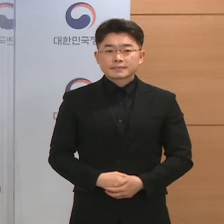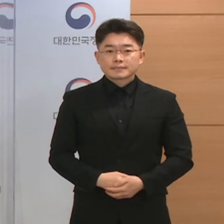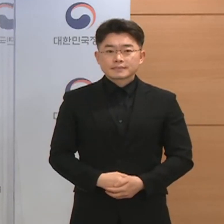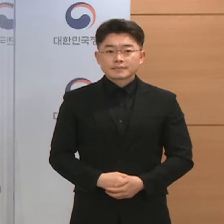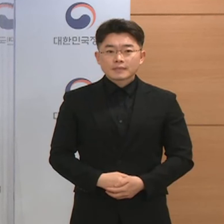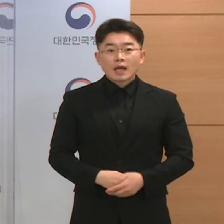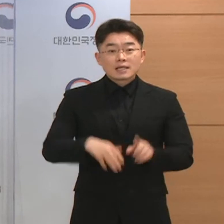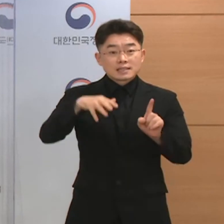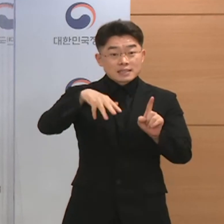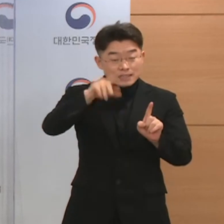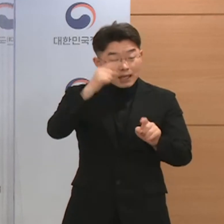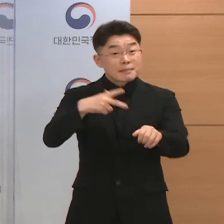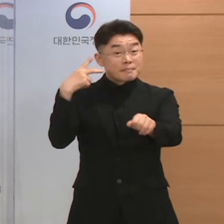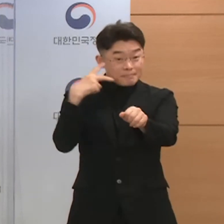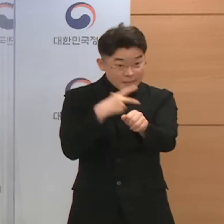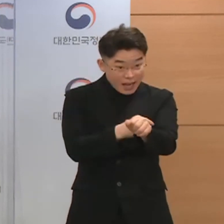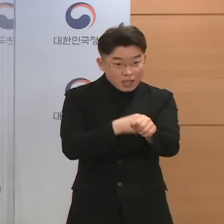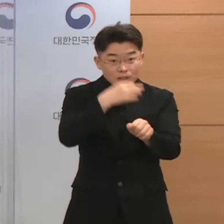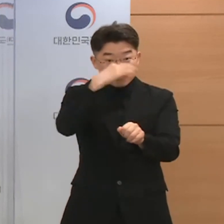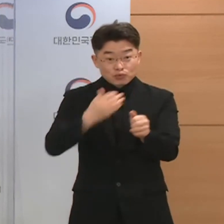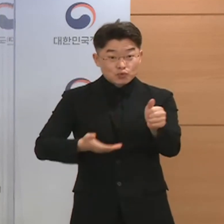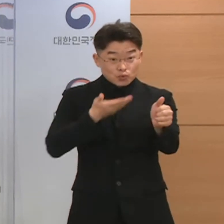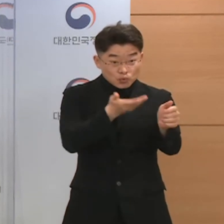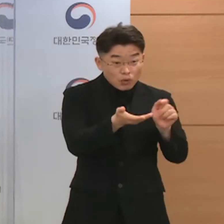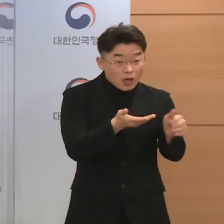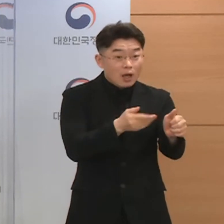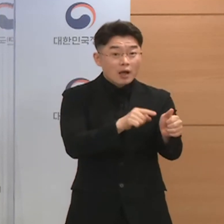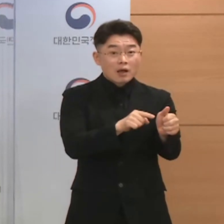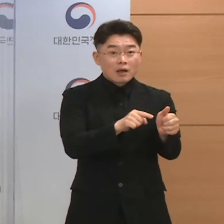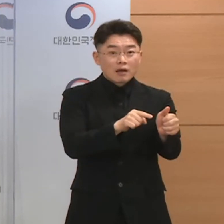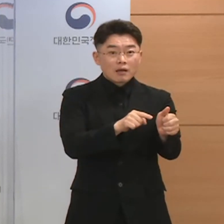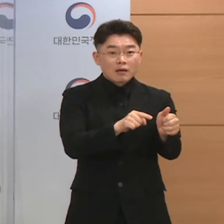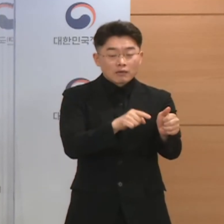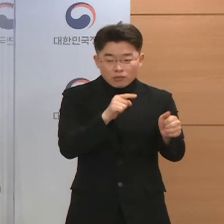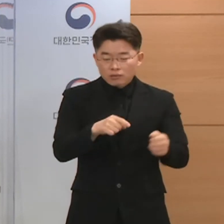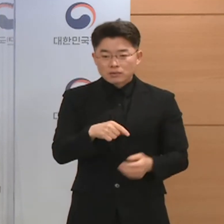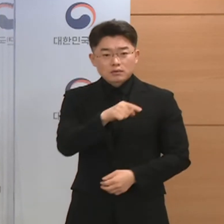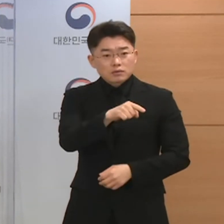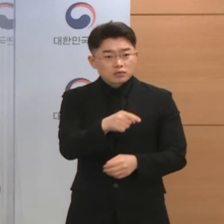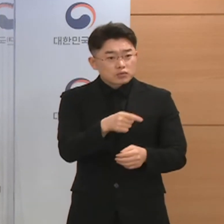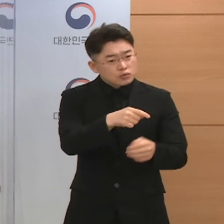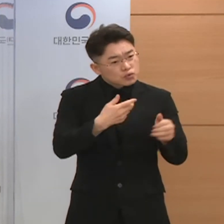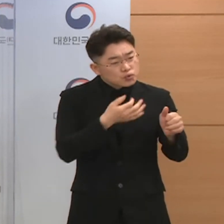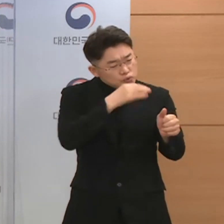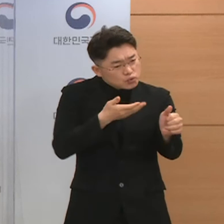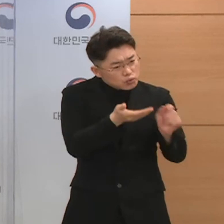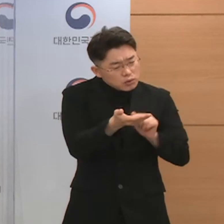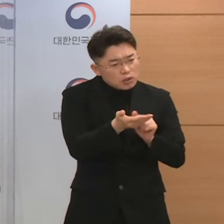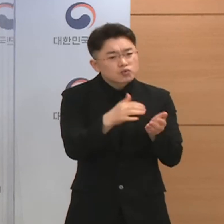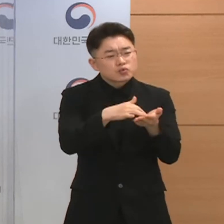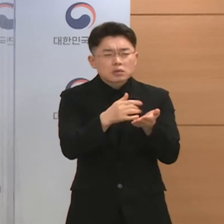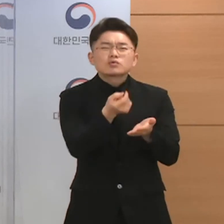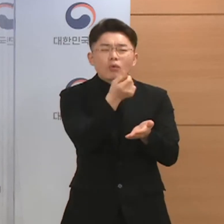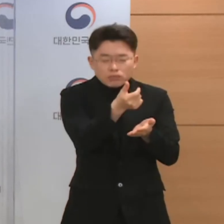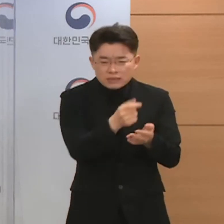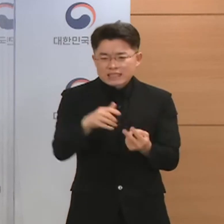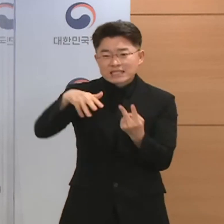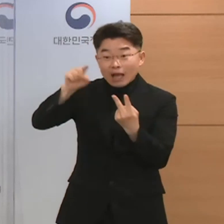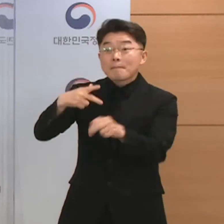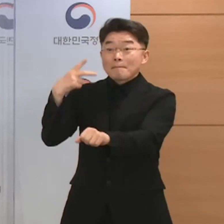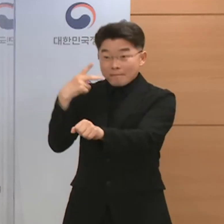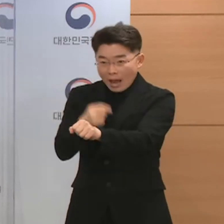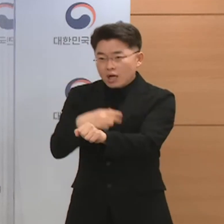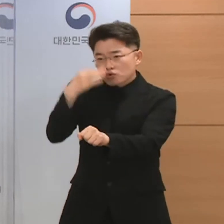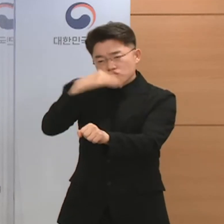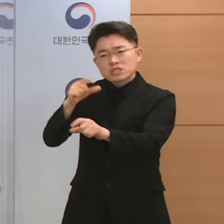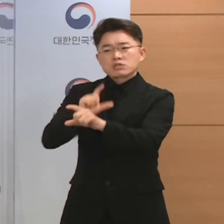인센티브나 방역조치 완화는 접종 완료자를 기준으로 지금 설계되어 있다고 설명을 드리겠습니다. 다만 일부 방역적으로